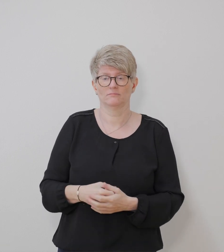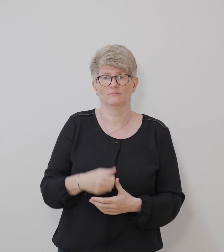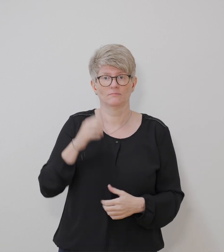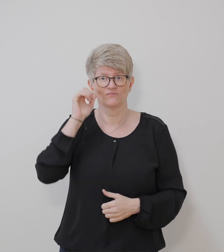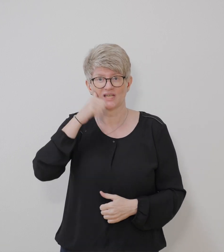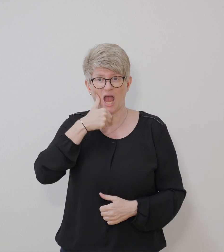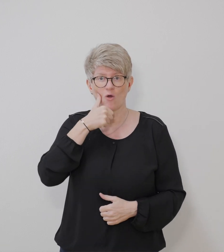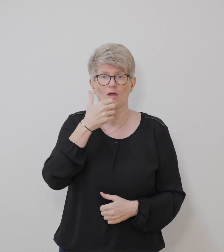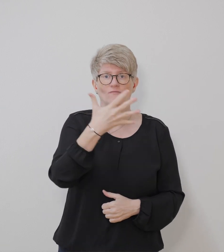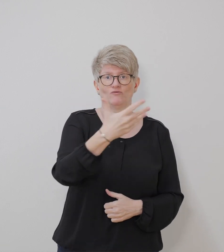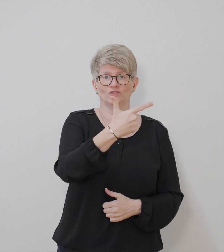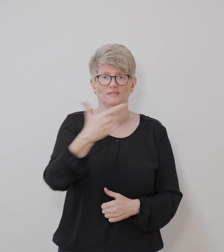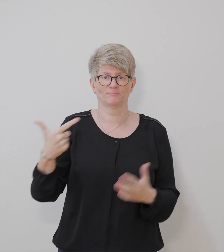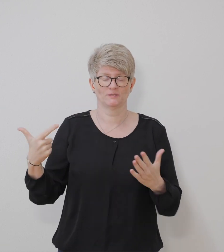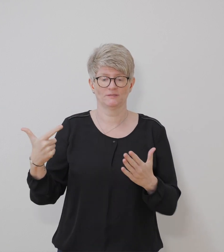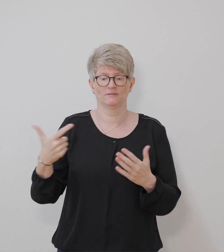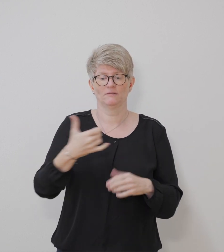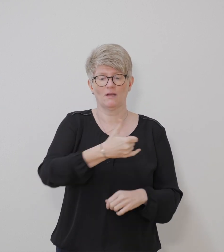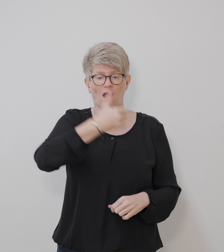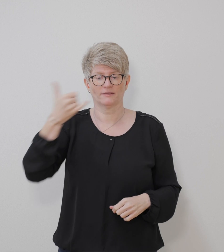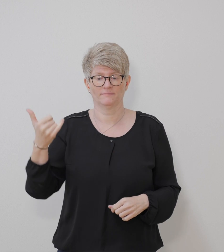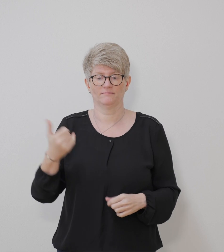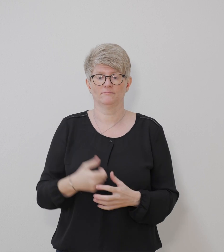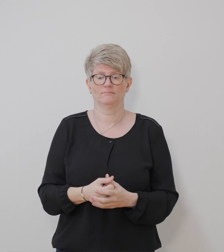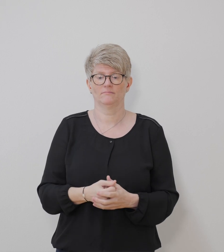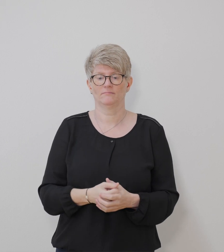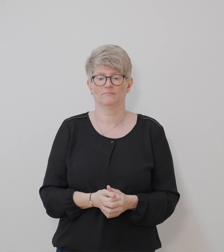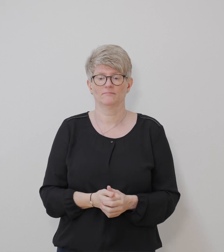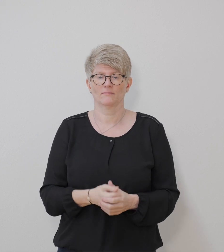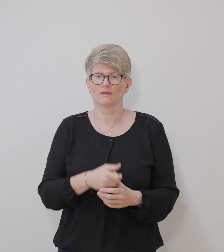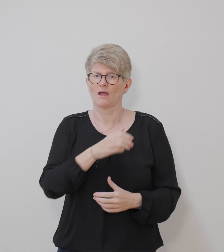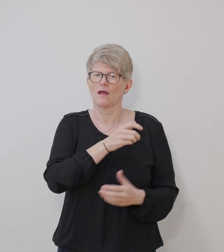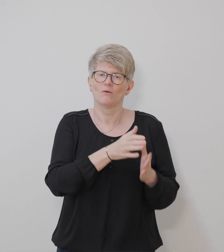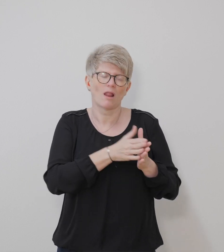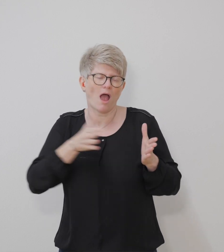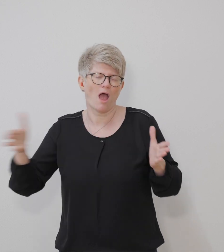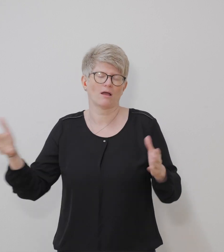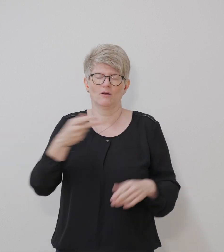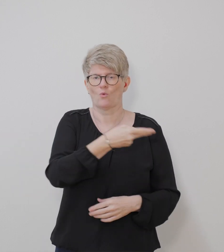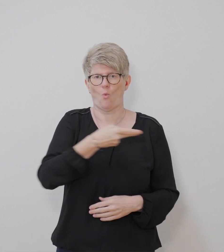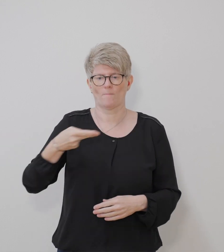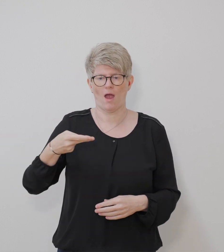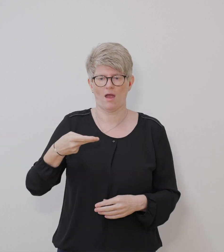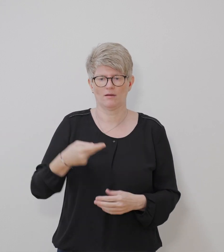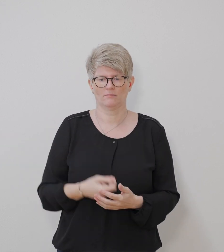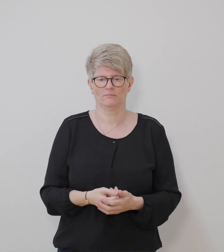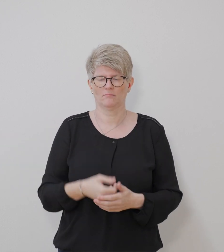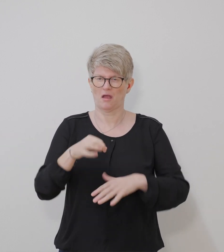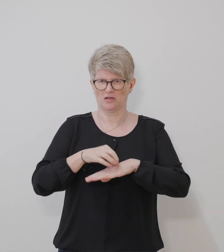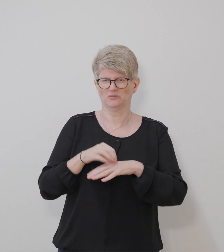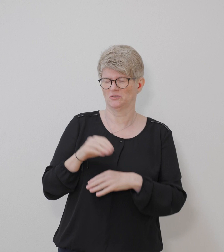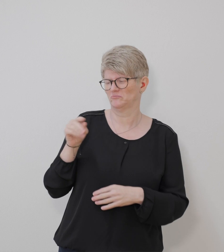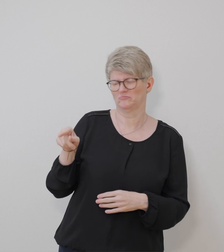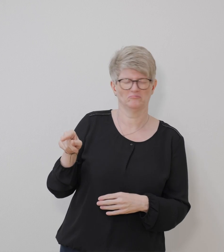noch sehr beeindruckt. Diese Frau, 75 Jahre alt, lag mehrere Wochen